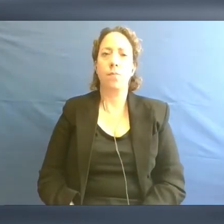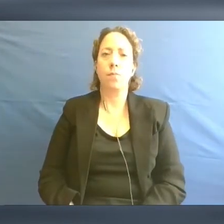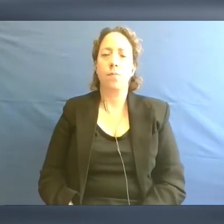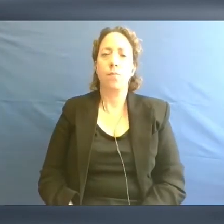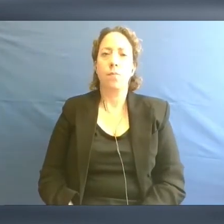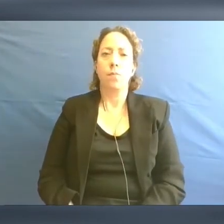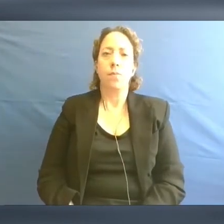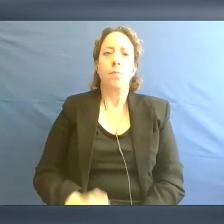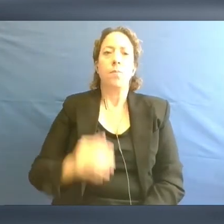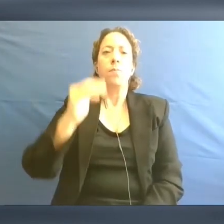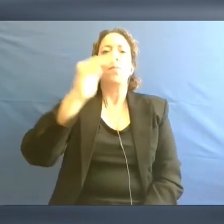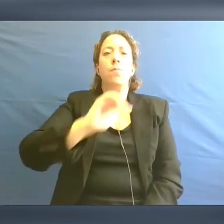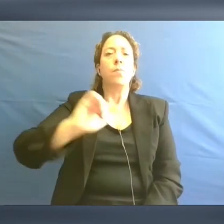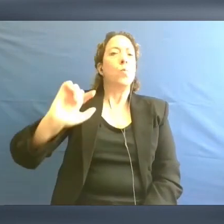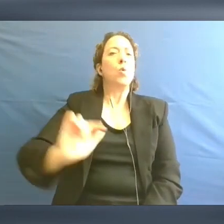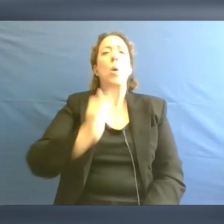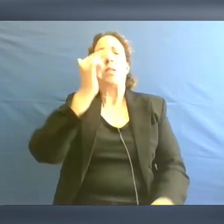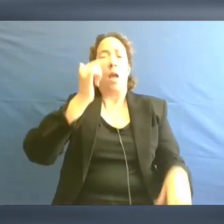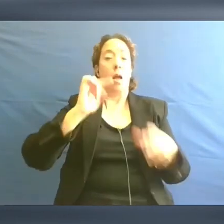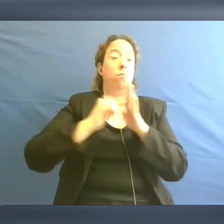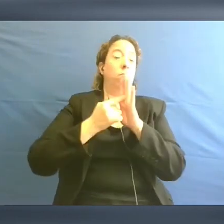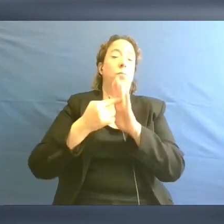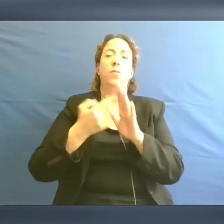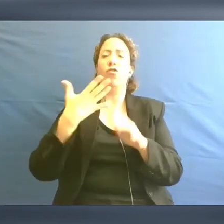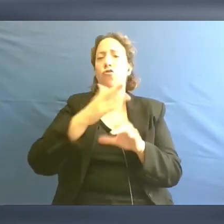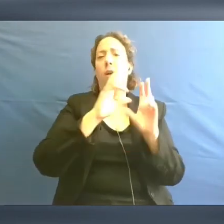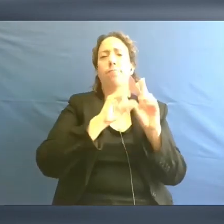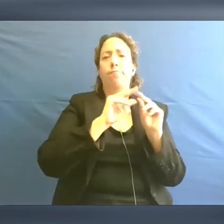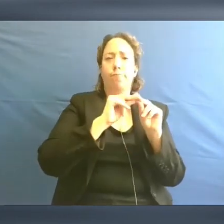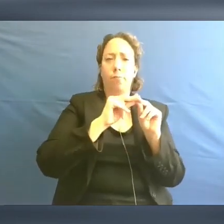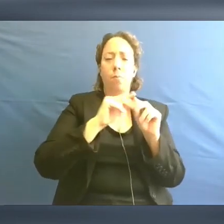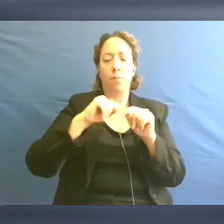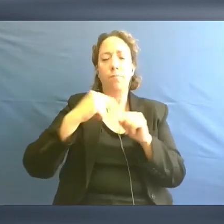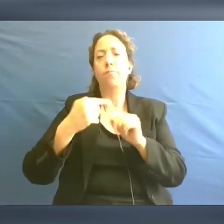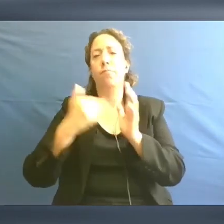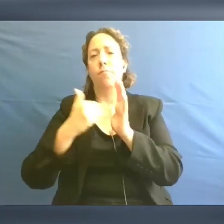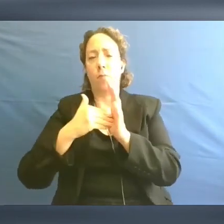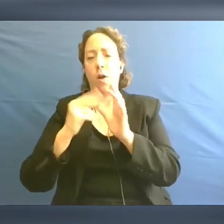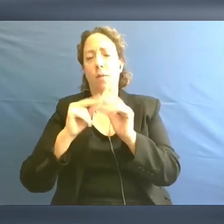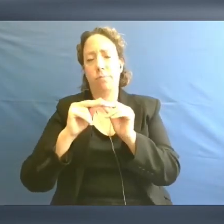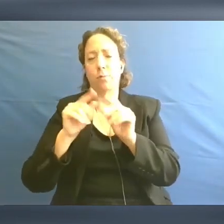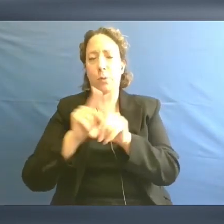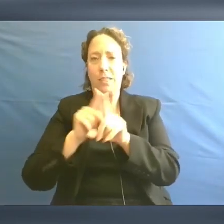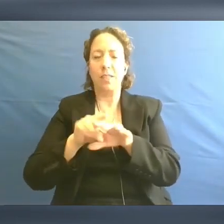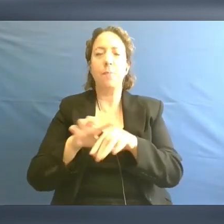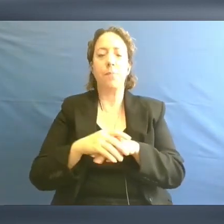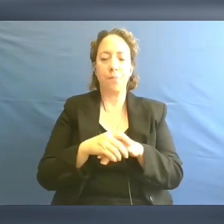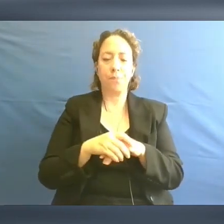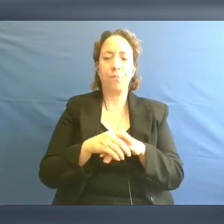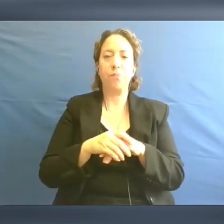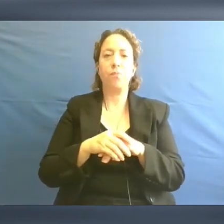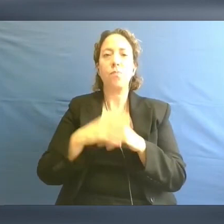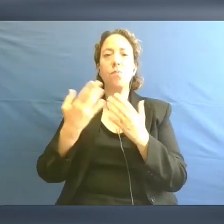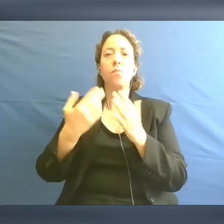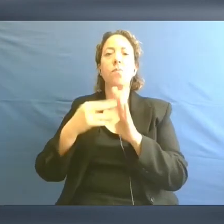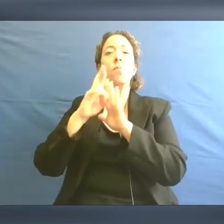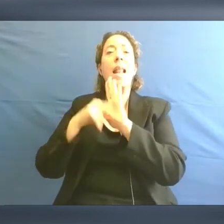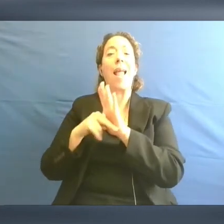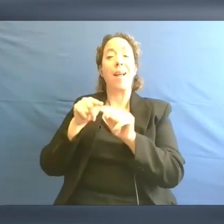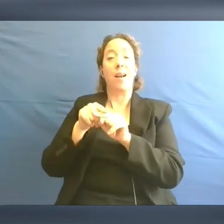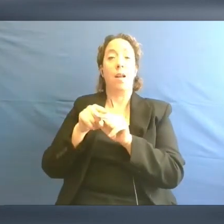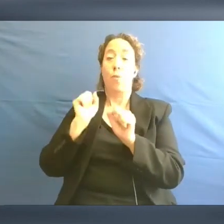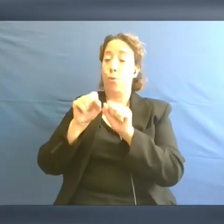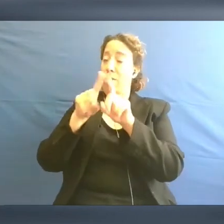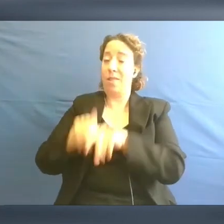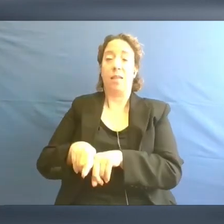Deuxième gros principe dont j'ai déjà parlé et dont je reparlerai un peu sans doute, c'est que les règles sont testables. Donc chaque